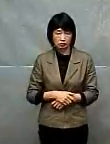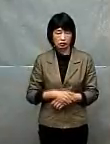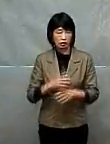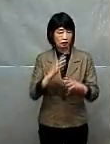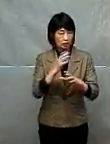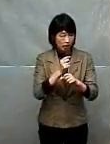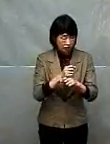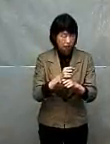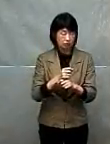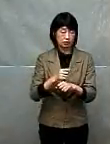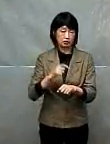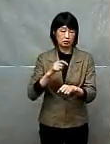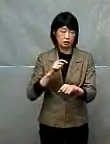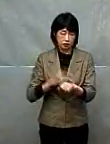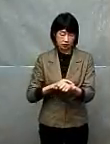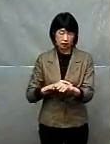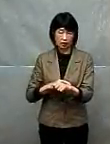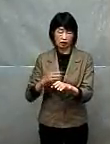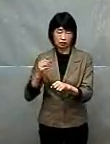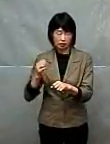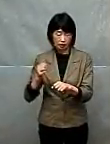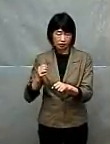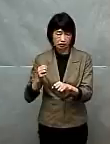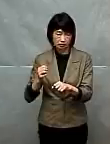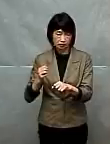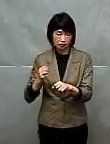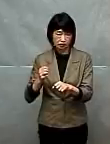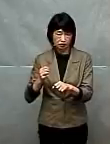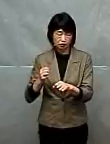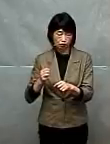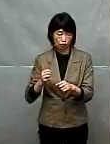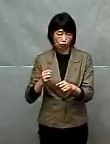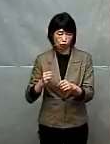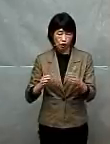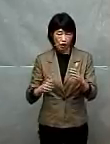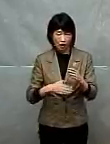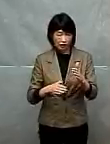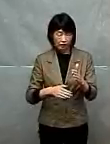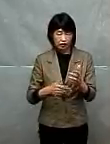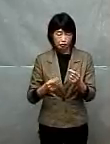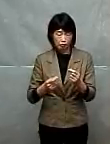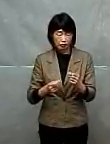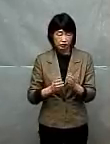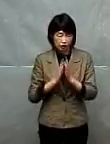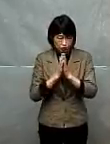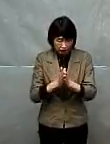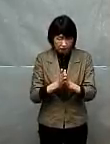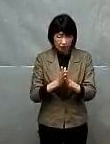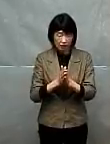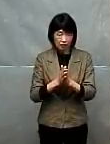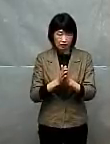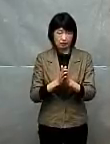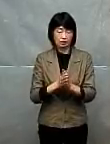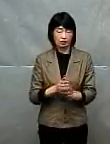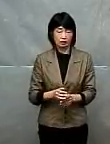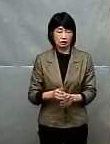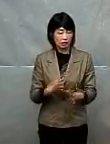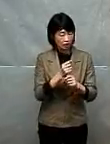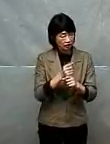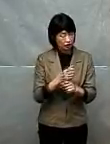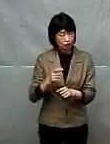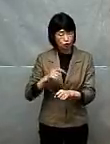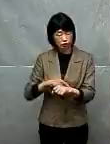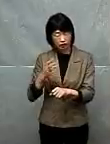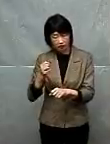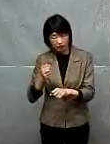の何日を空けておいてくれとかですね、何日の何時に、こことこことここでというよう